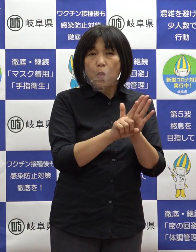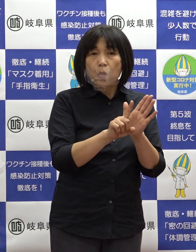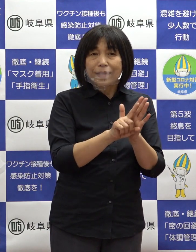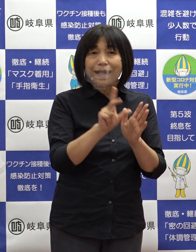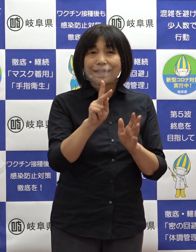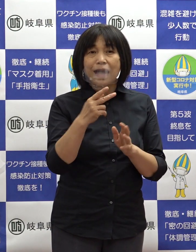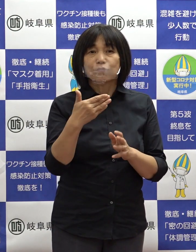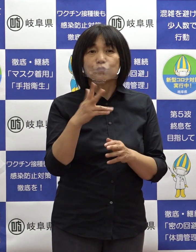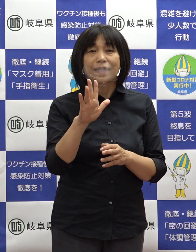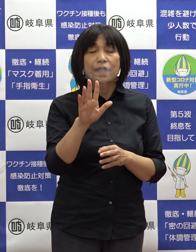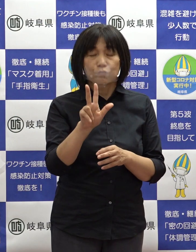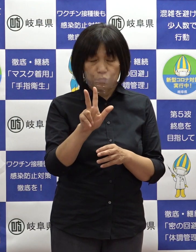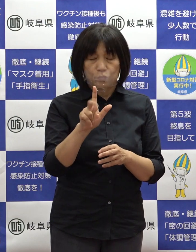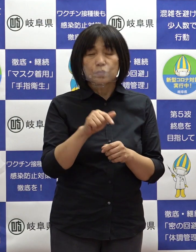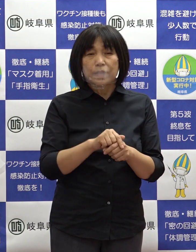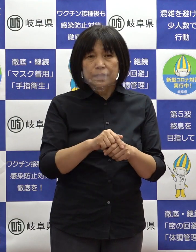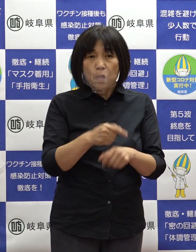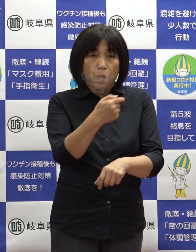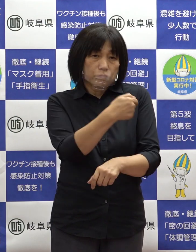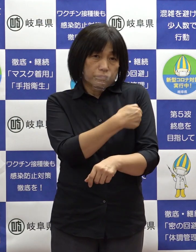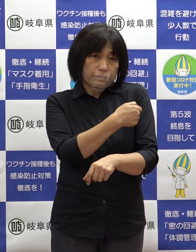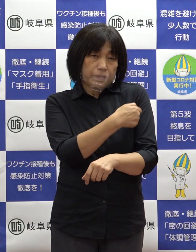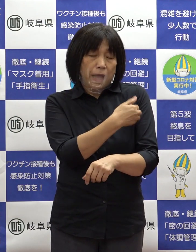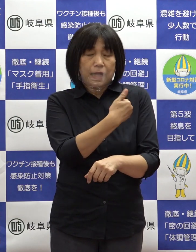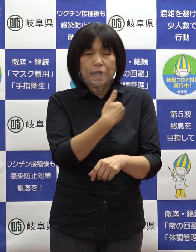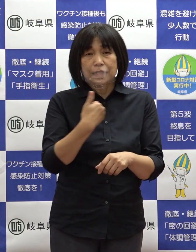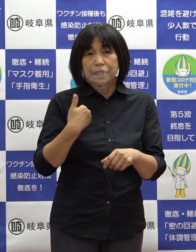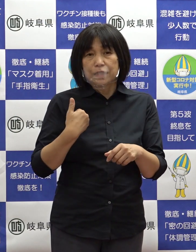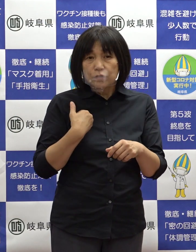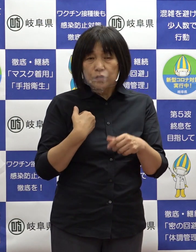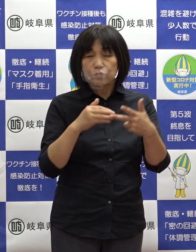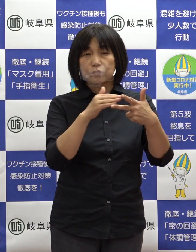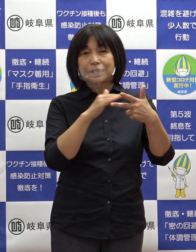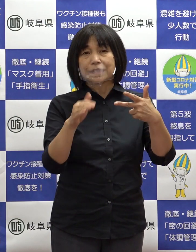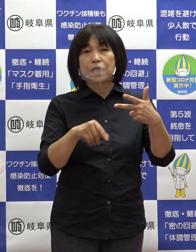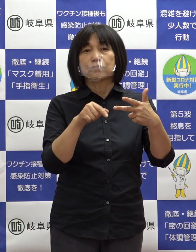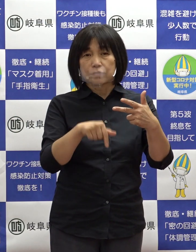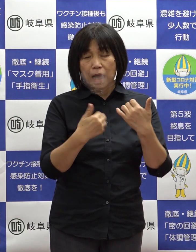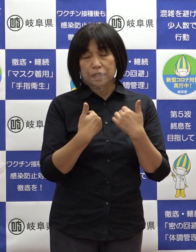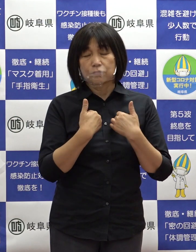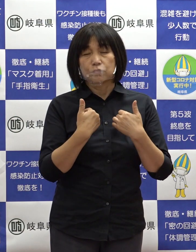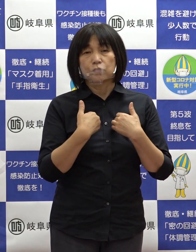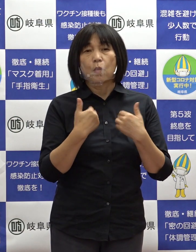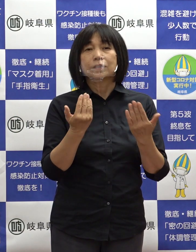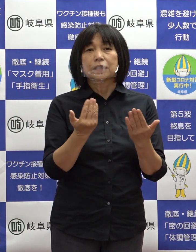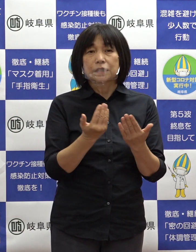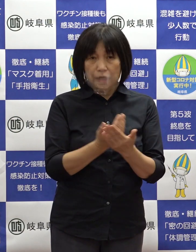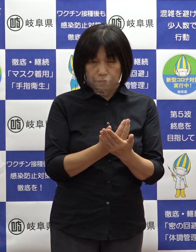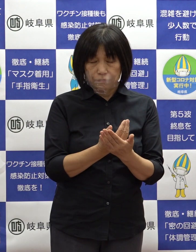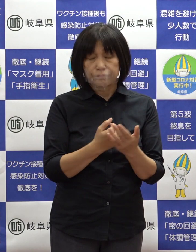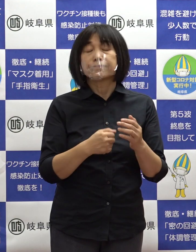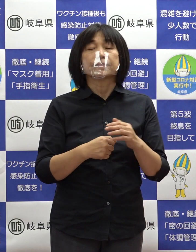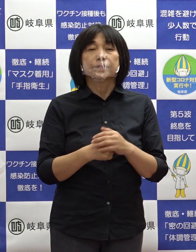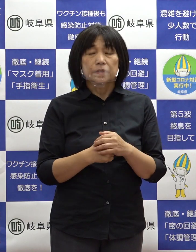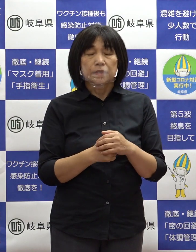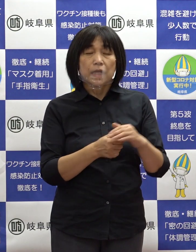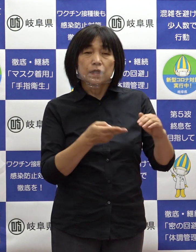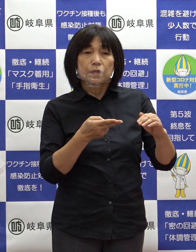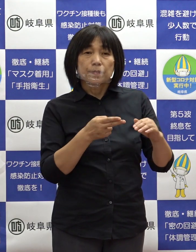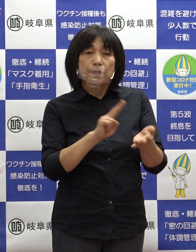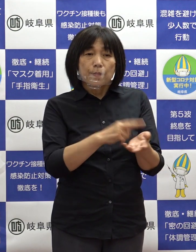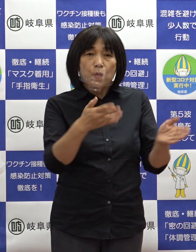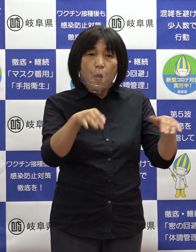の点滴が可能な施設がございますので、一時的にその、まあ、入院がなかなか困難な場合にです